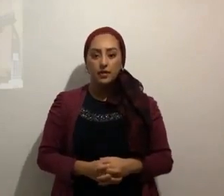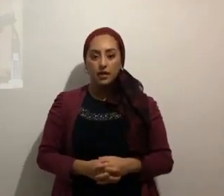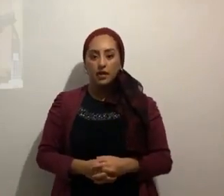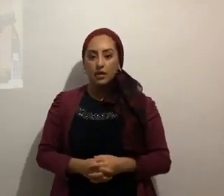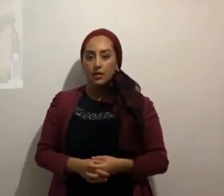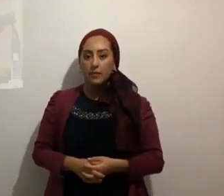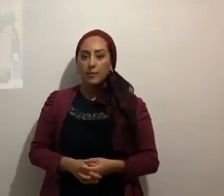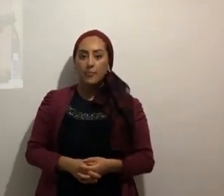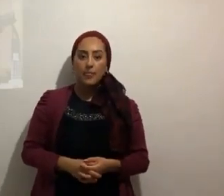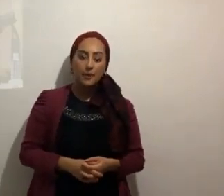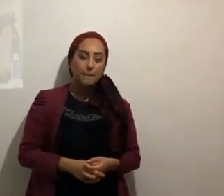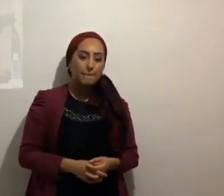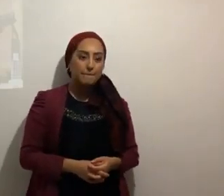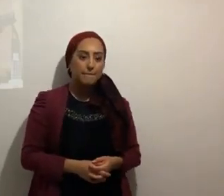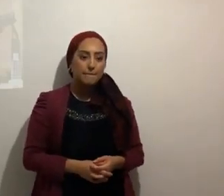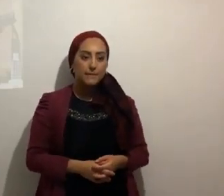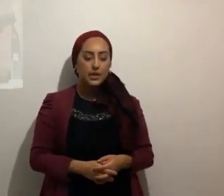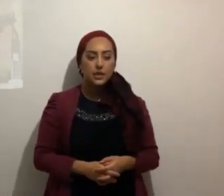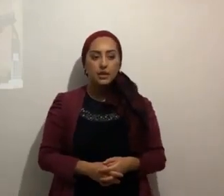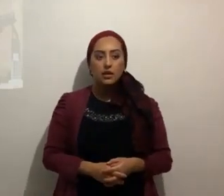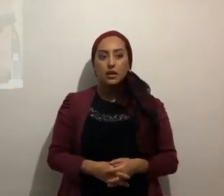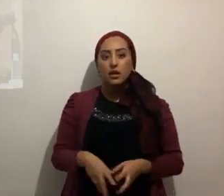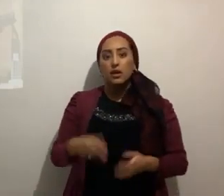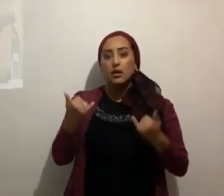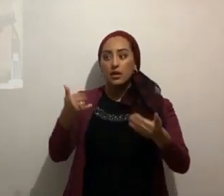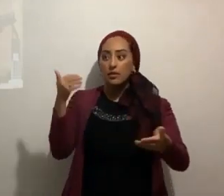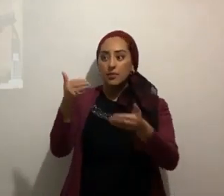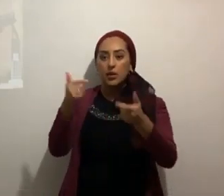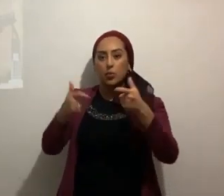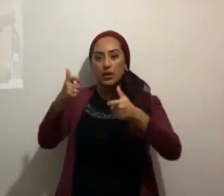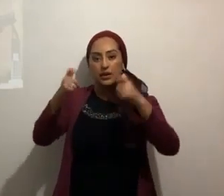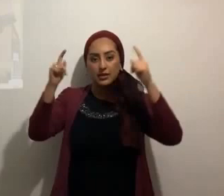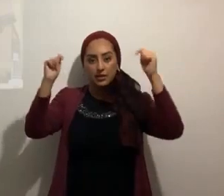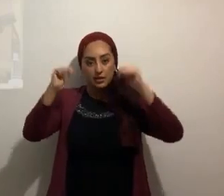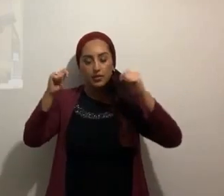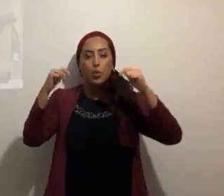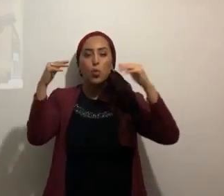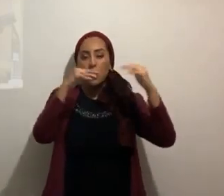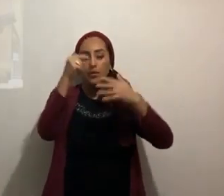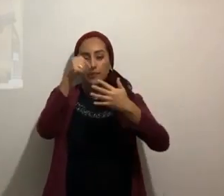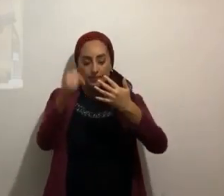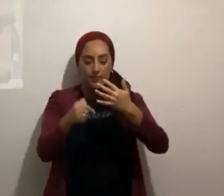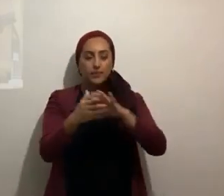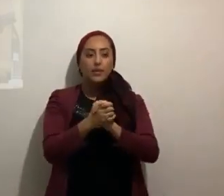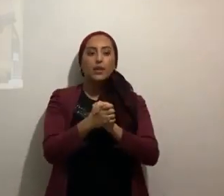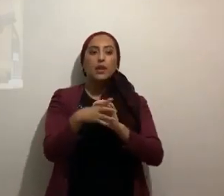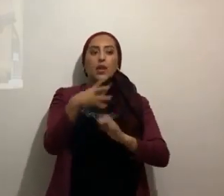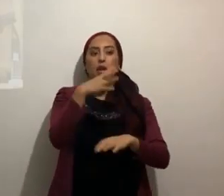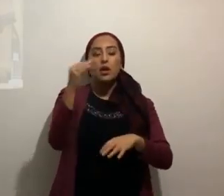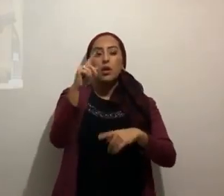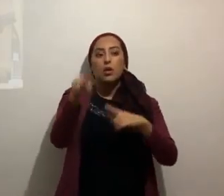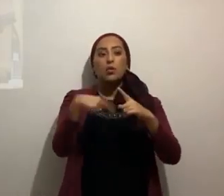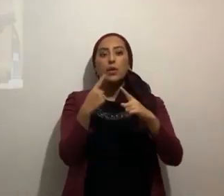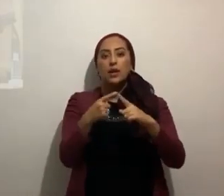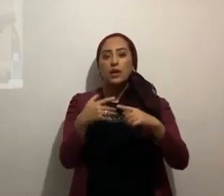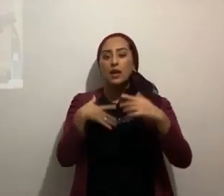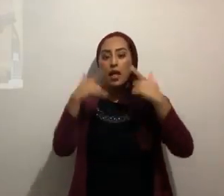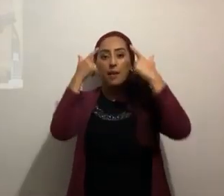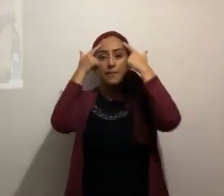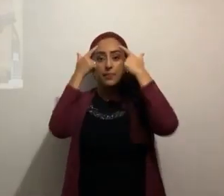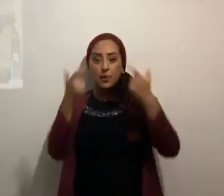ustedes. Entonces, a ver, se está acercando la tribulación y cuando el